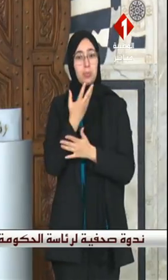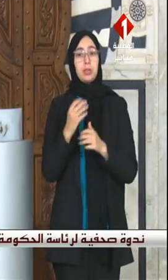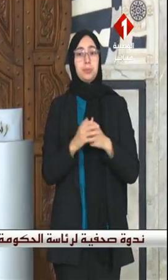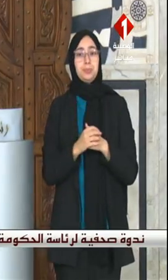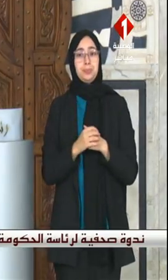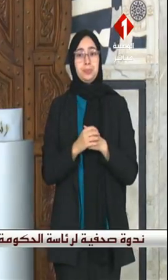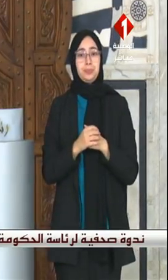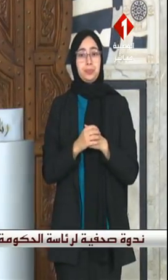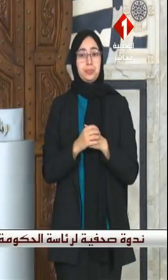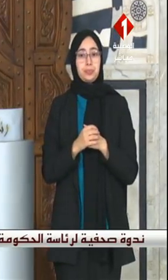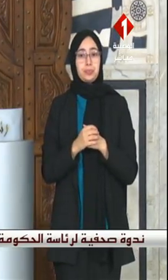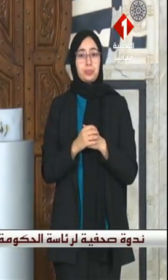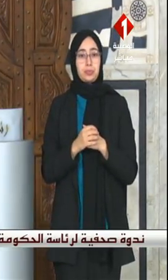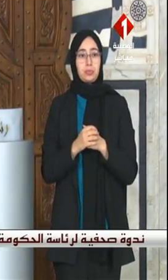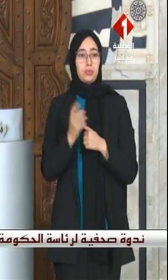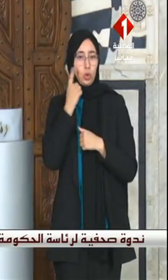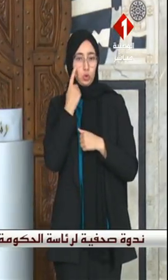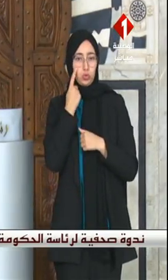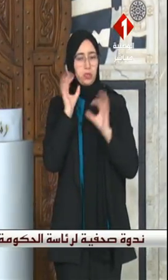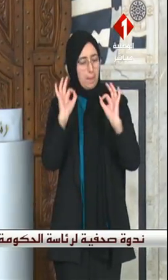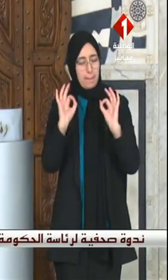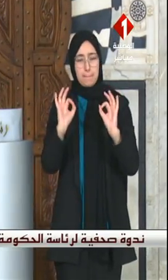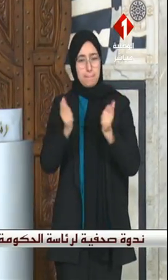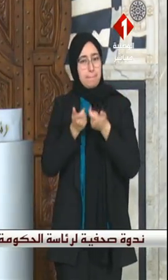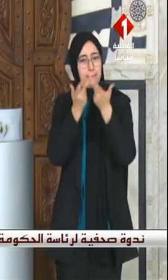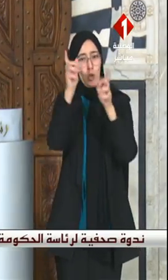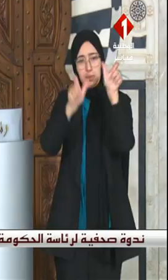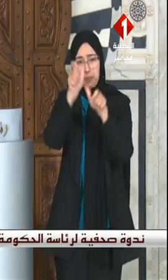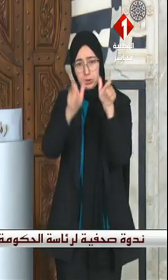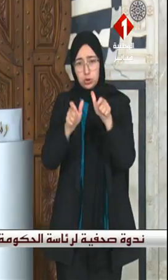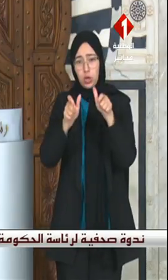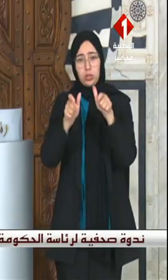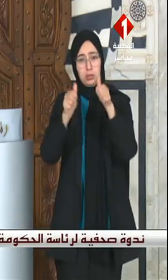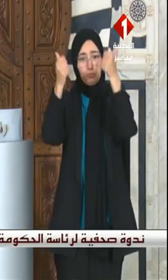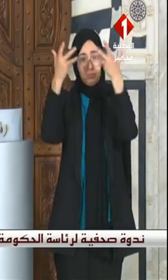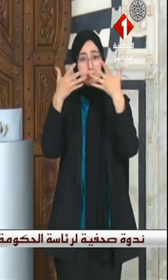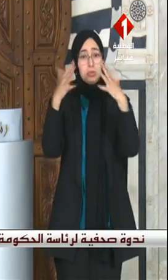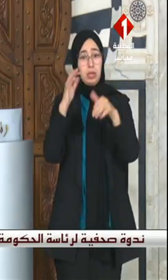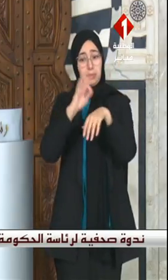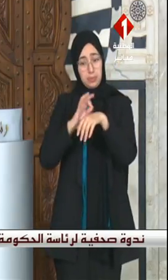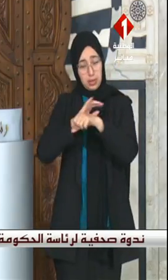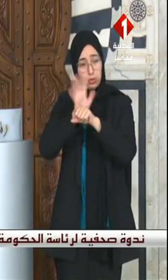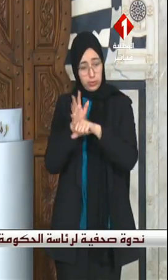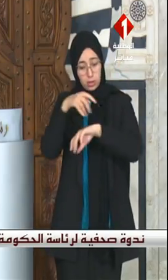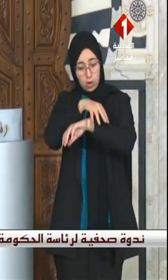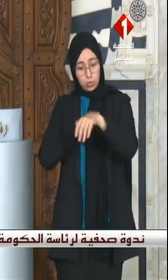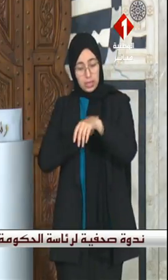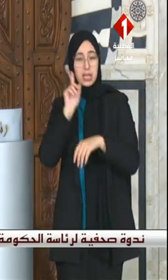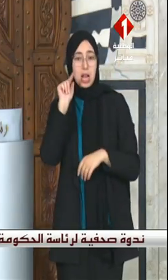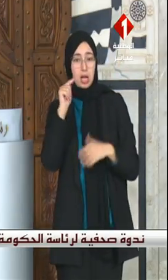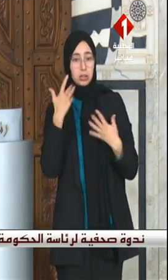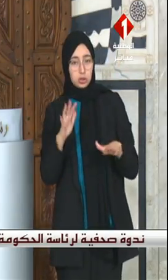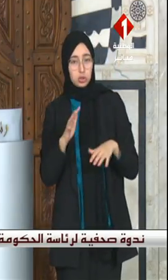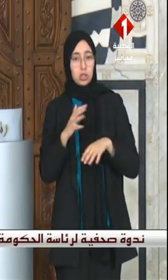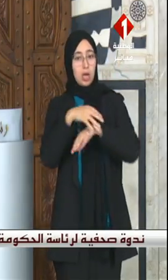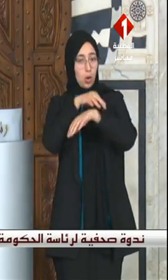قاعدين معناتها في نفس النسق. احنا فما عدة ولايات